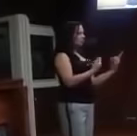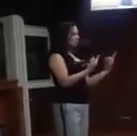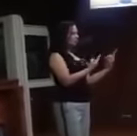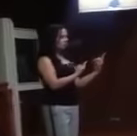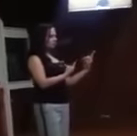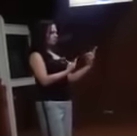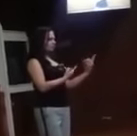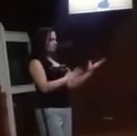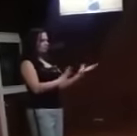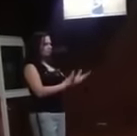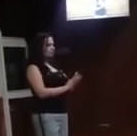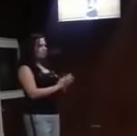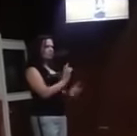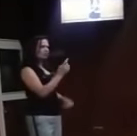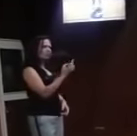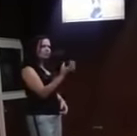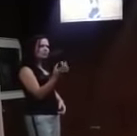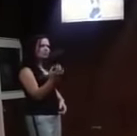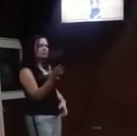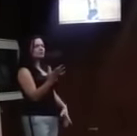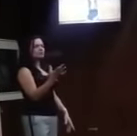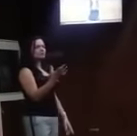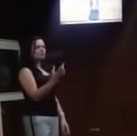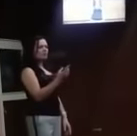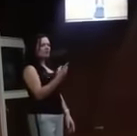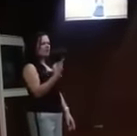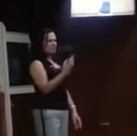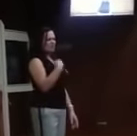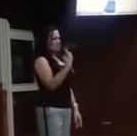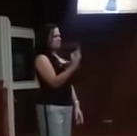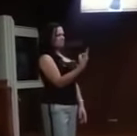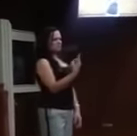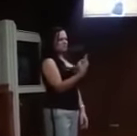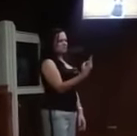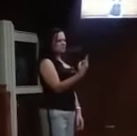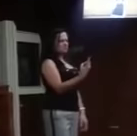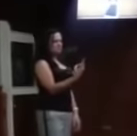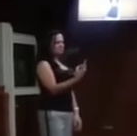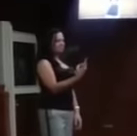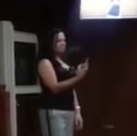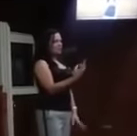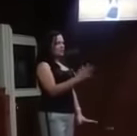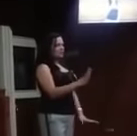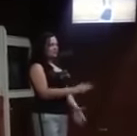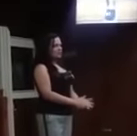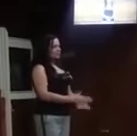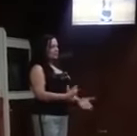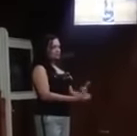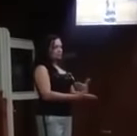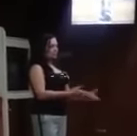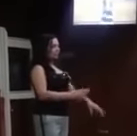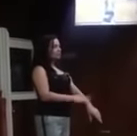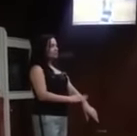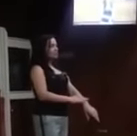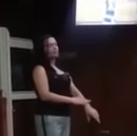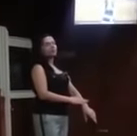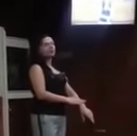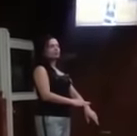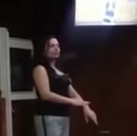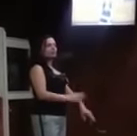Deus nunca abandonou você. Ele só te preservou, porque senão o sistema ia te matar. Quantos já